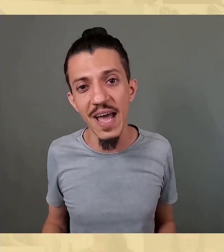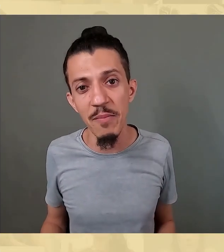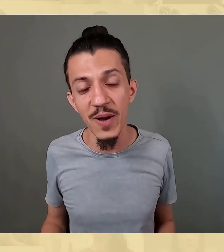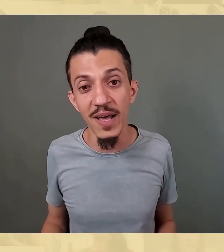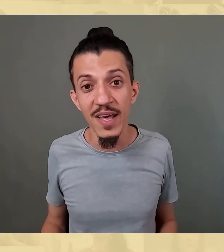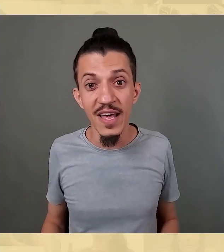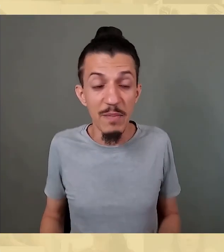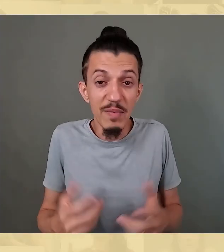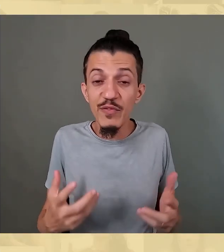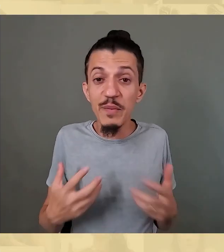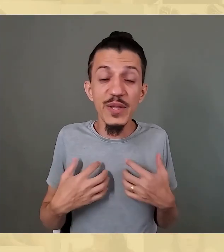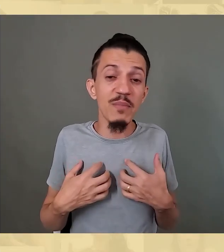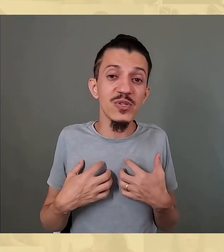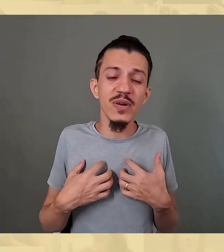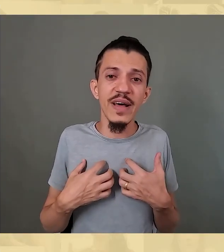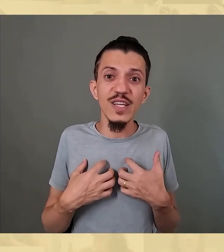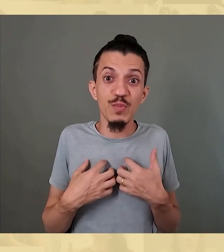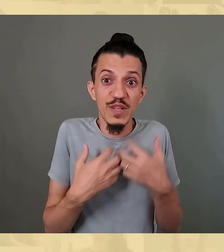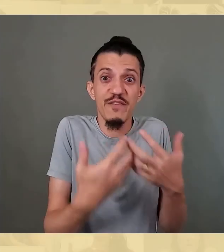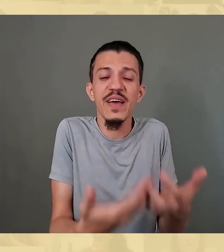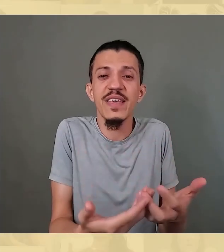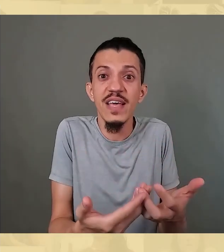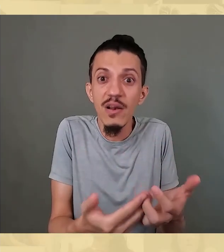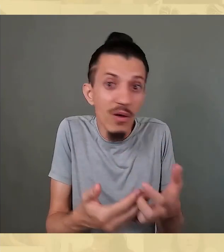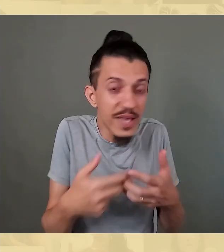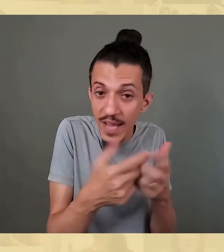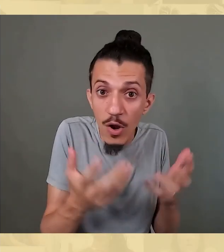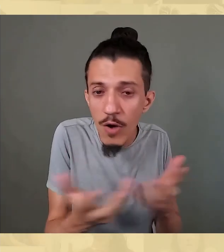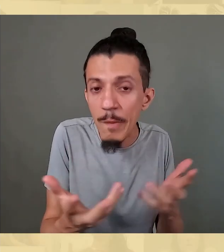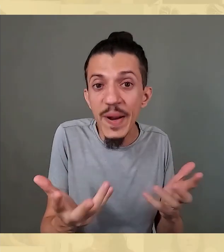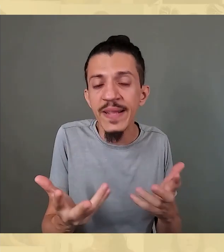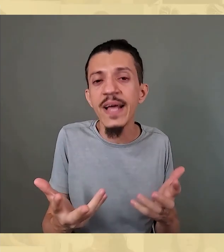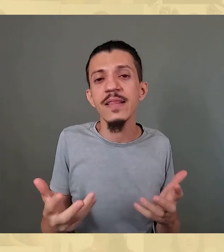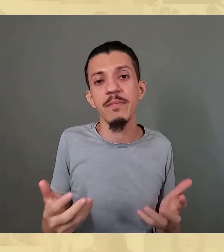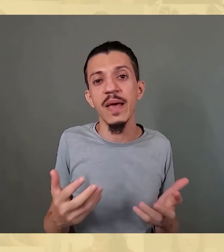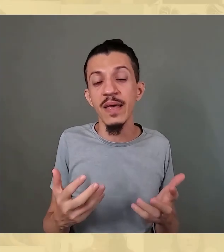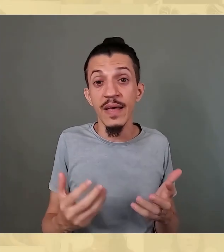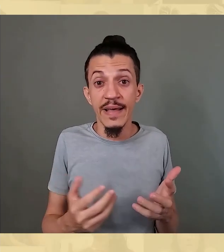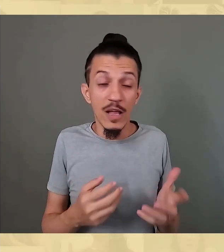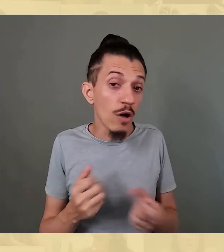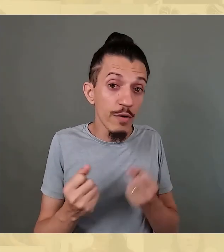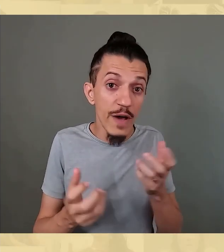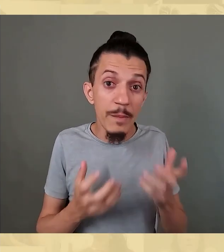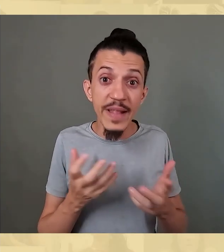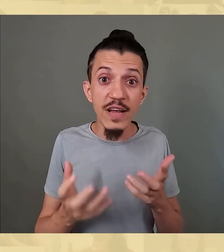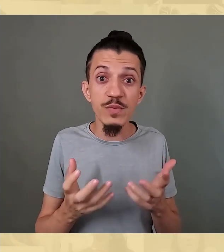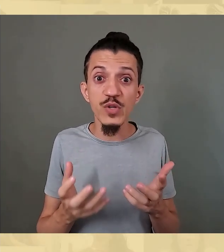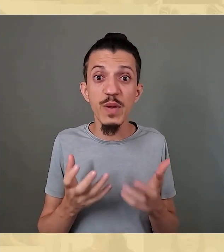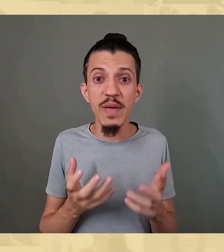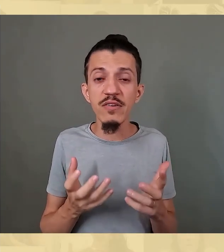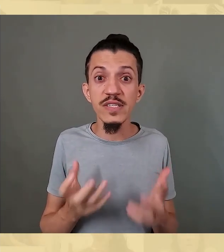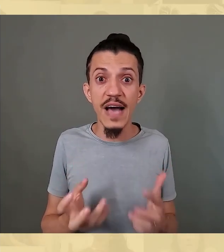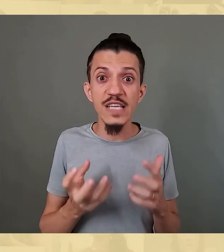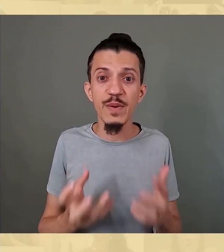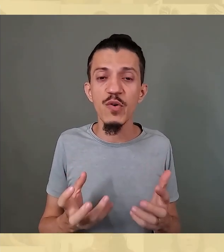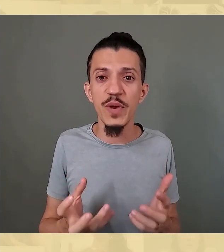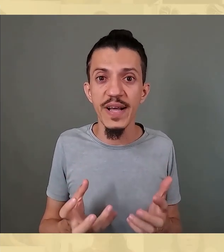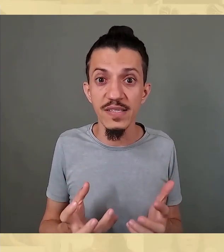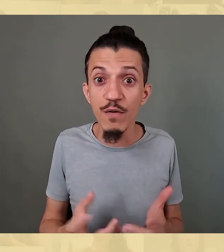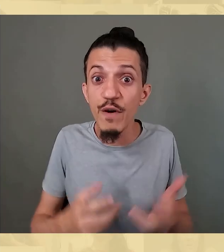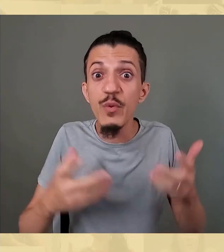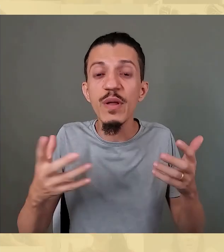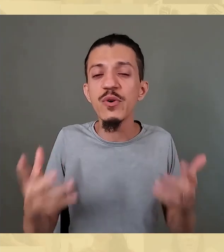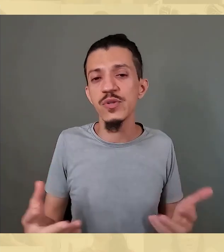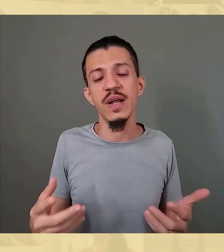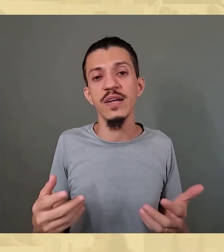nessa época. Para mim foi muito emocionante poder ver aquilo e eu queria logo aprender também. E logo que eu fui aprendendo os meus primeiros sinais para